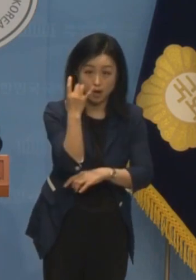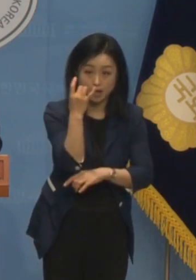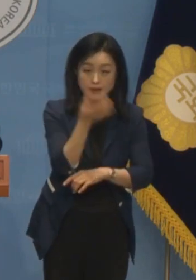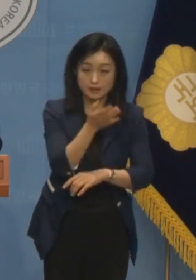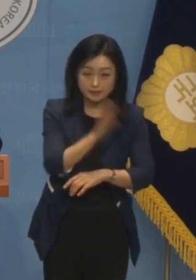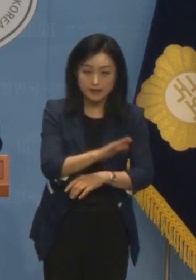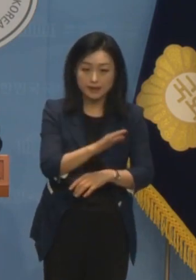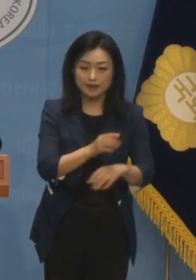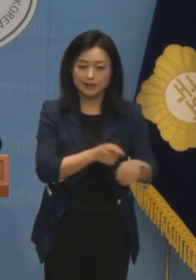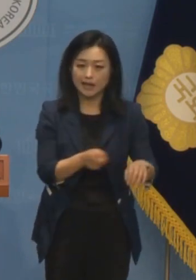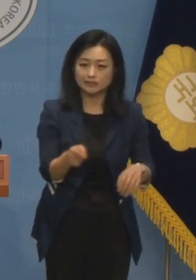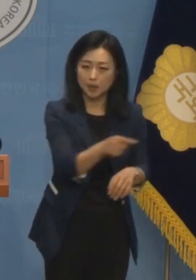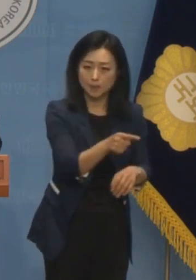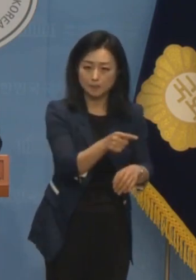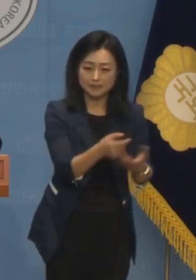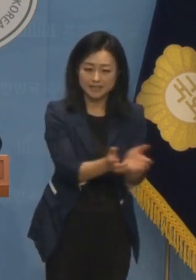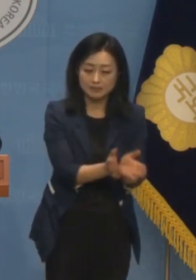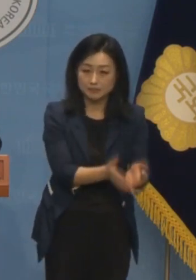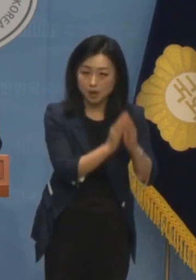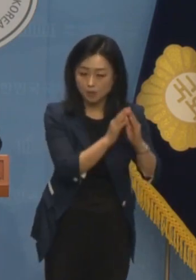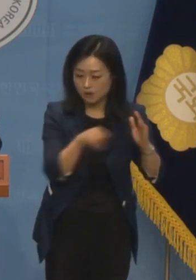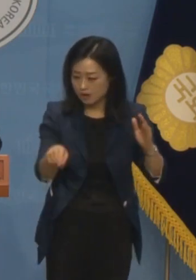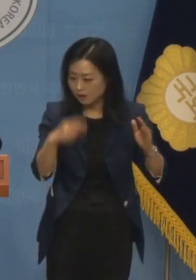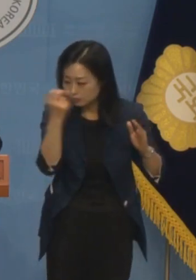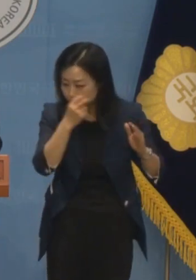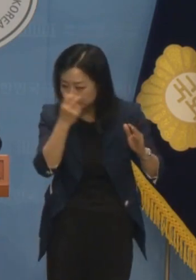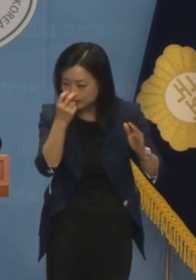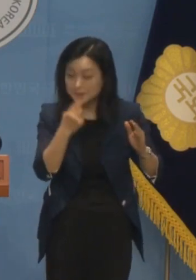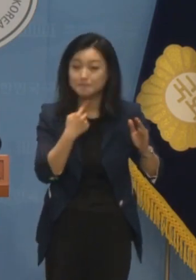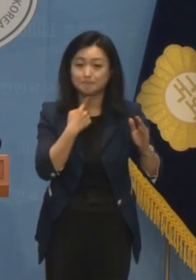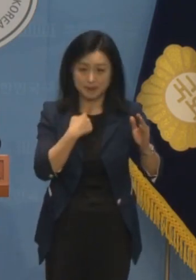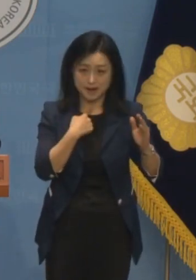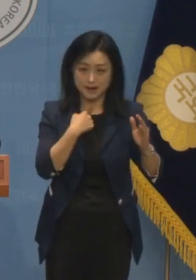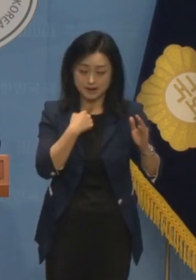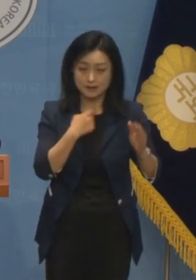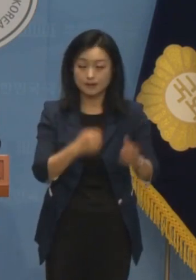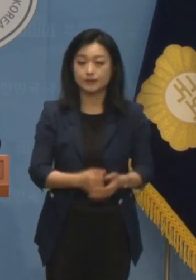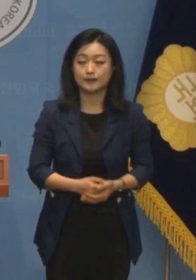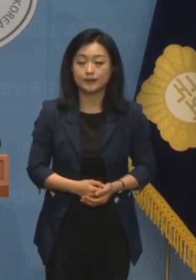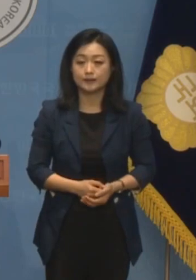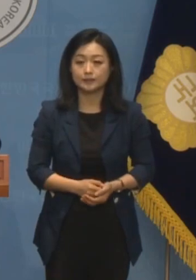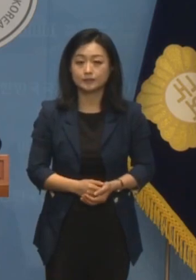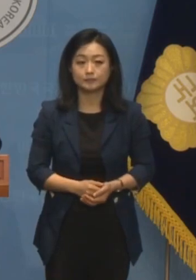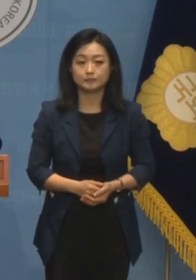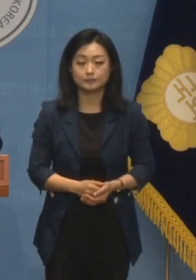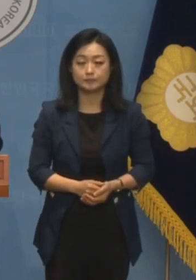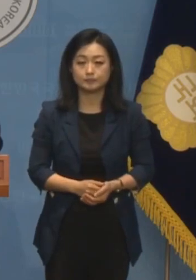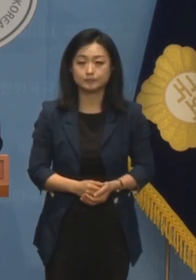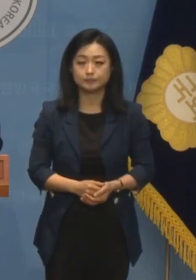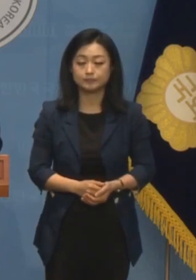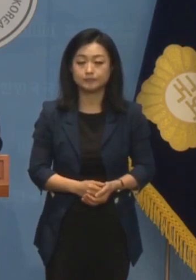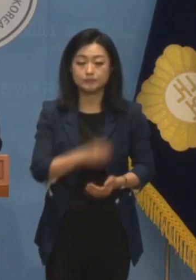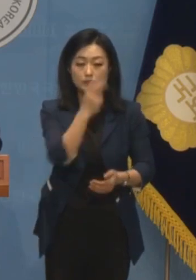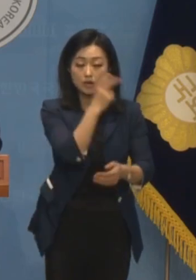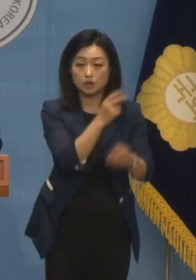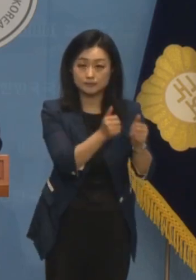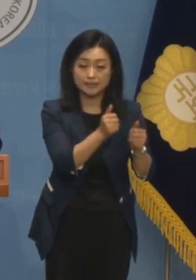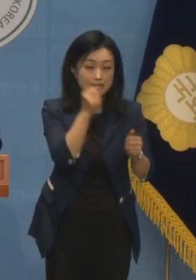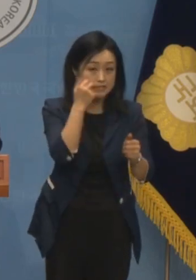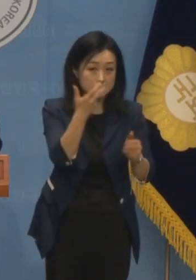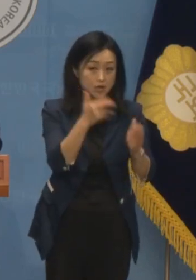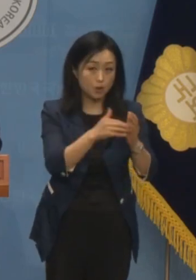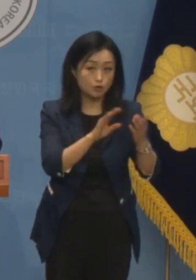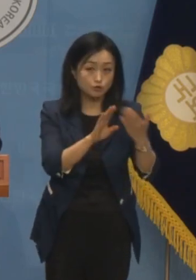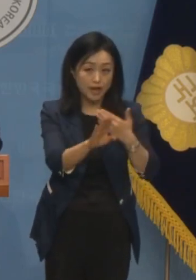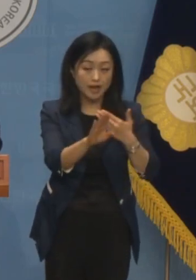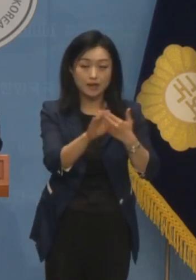언론인을 상대로 압수수색과 통신정보 조회를 남발하고 있는 것입니다. 검찰이 7개월 뒤에